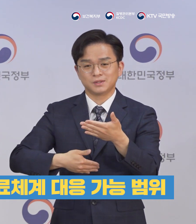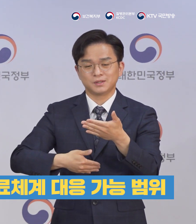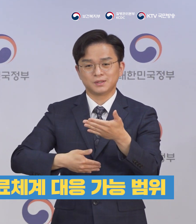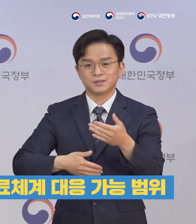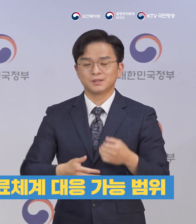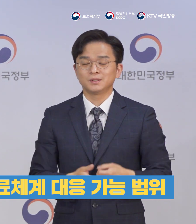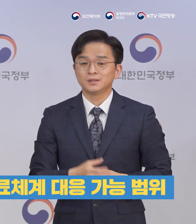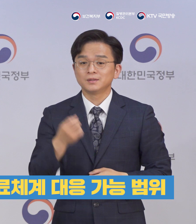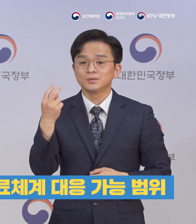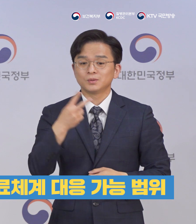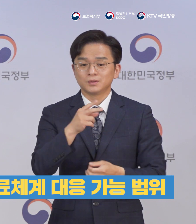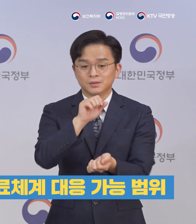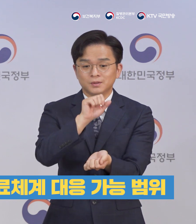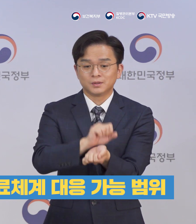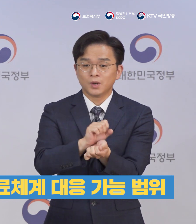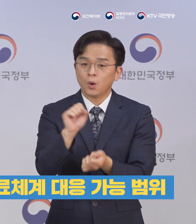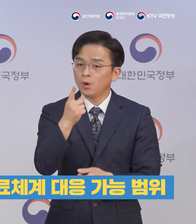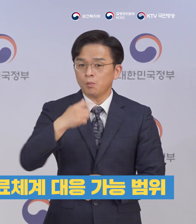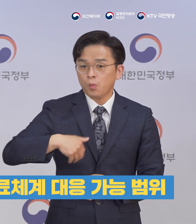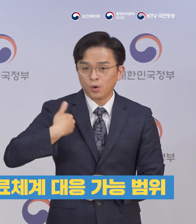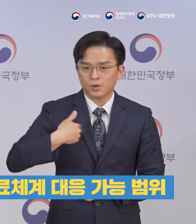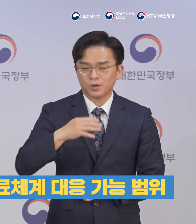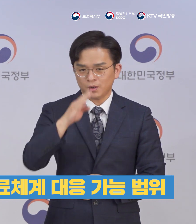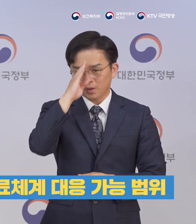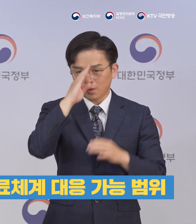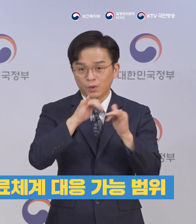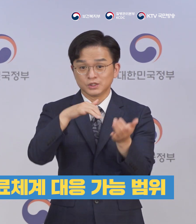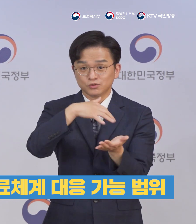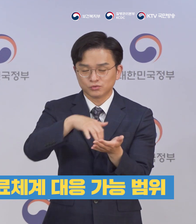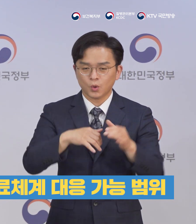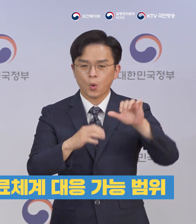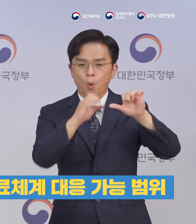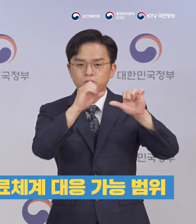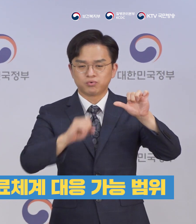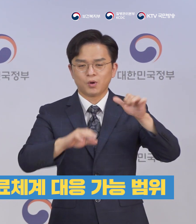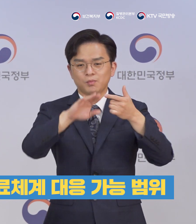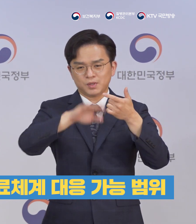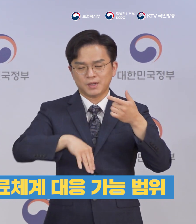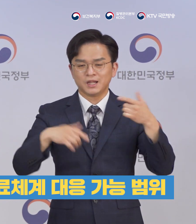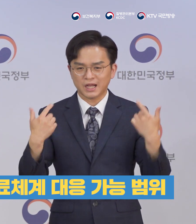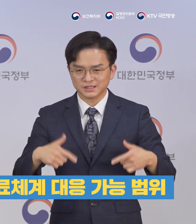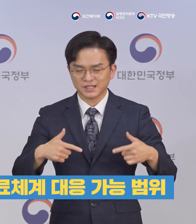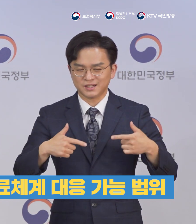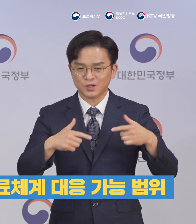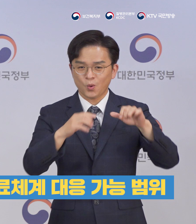감염 경로를 알 수 없는 확진 환자 비율은 계속 5% 수준을 유지하고 있습니다.